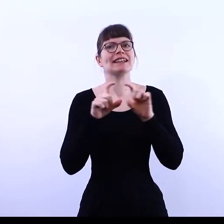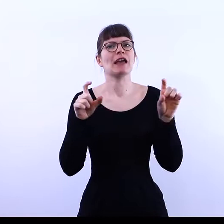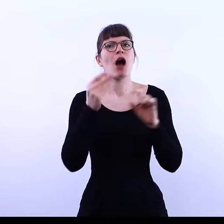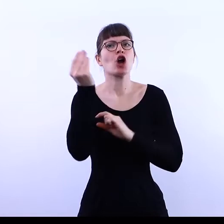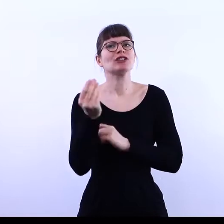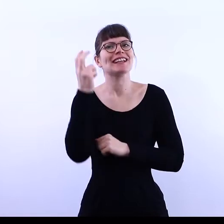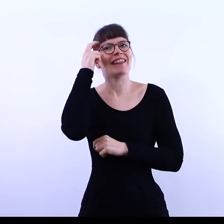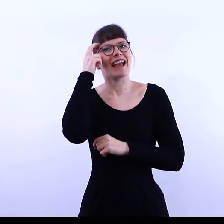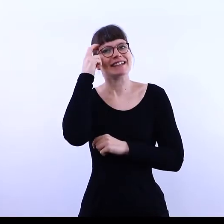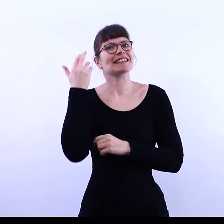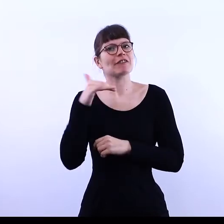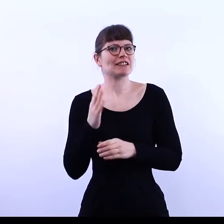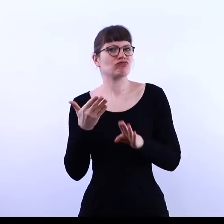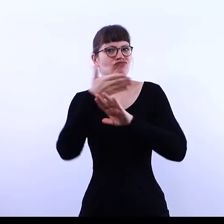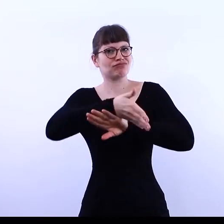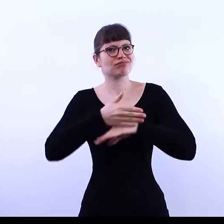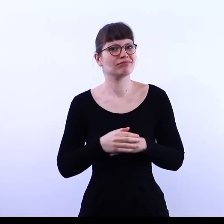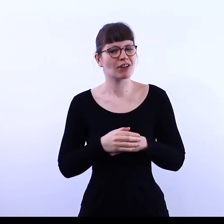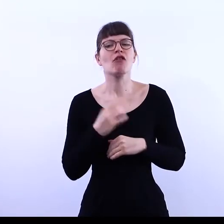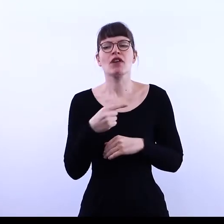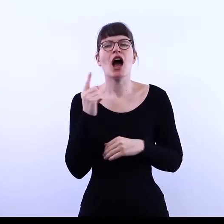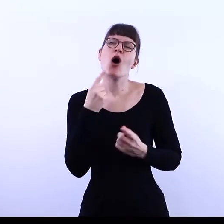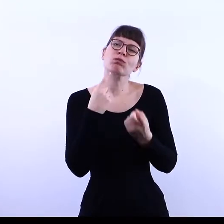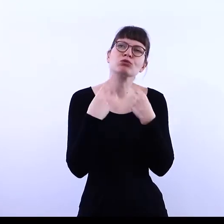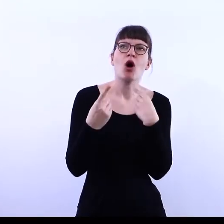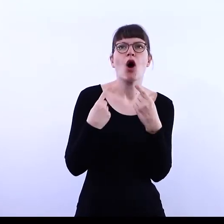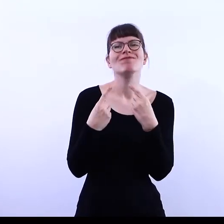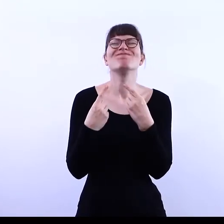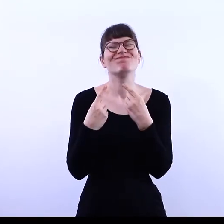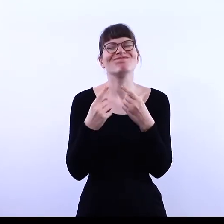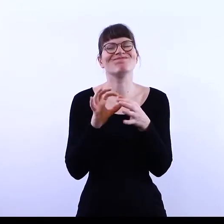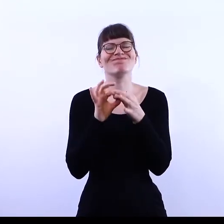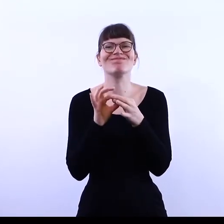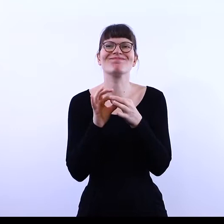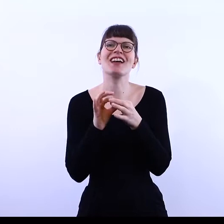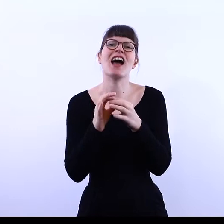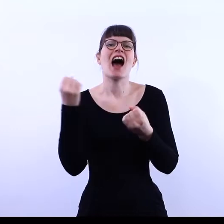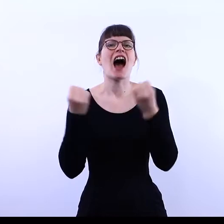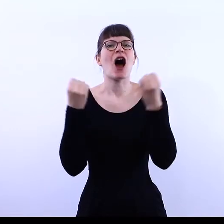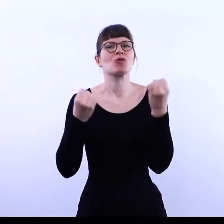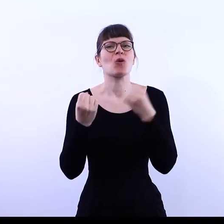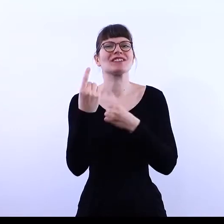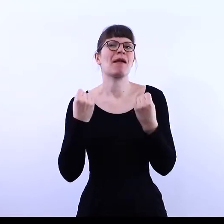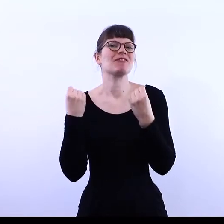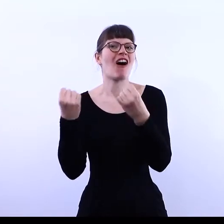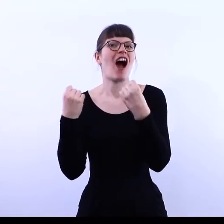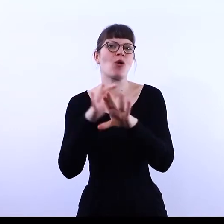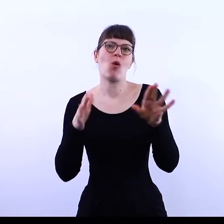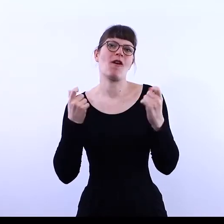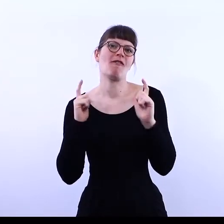Intelligenz. Und unter anderem haben wir dort auch über autonome Fahrzeuge gesprochen und ganz viel über